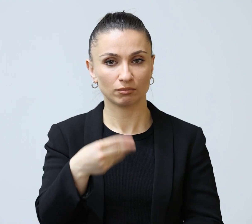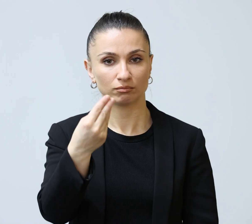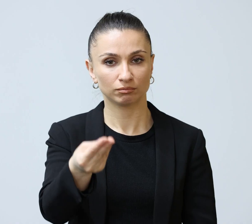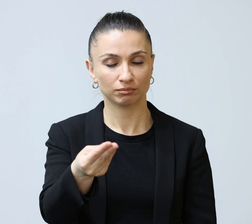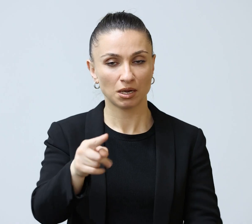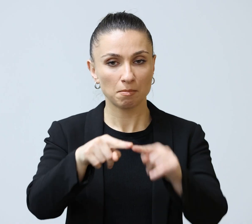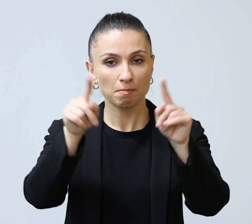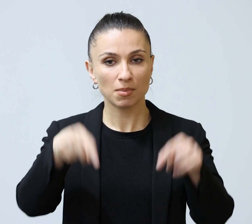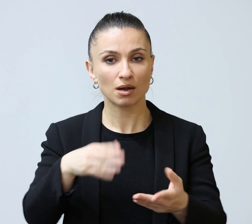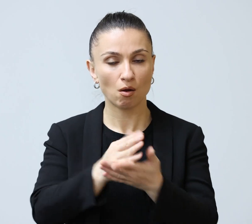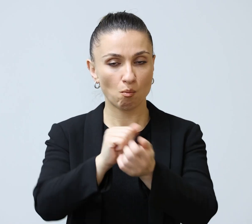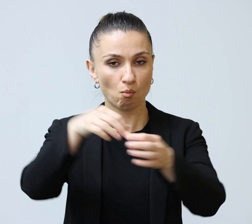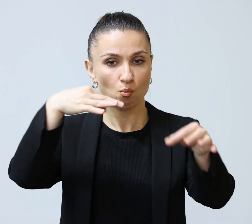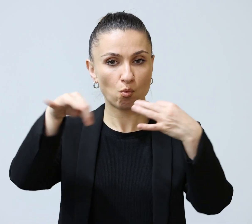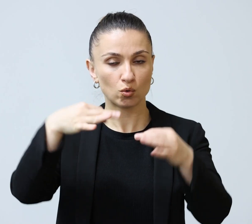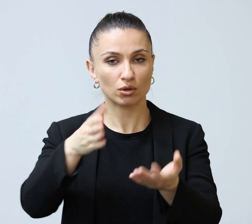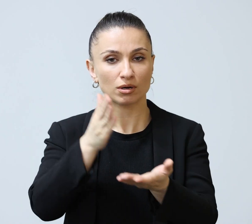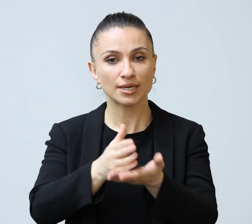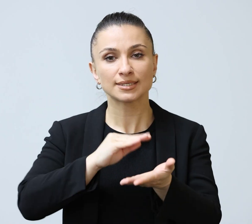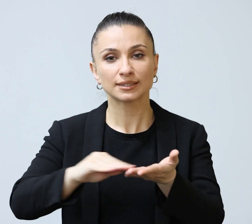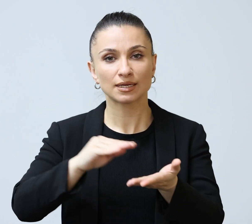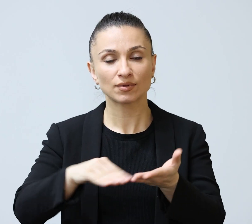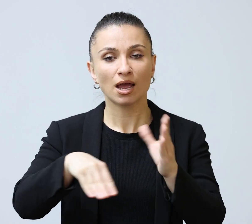մասնակցող անձանց և կուսակցությունների անուններն ու համարները։